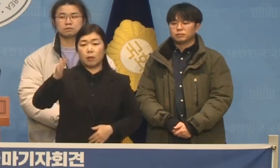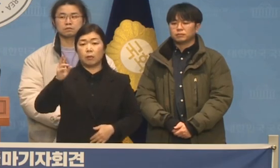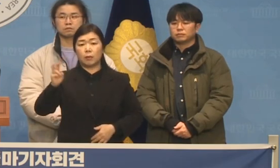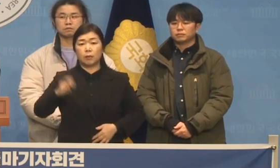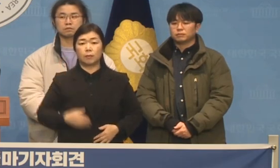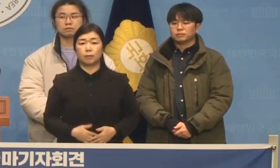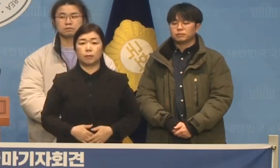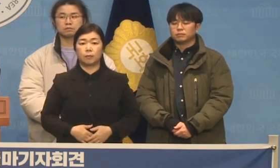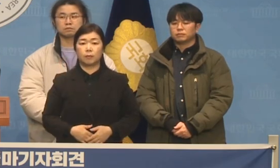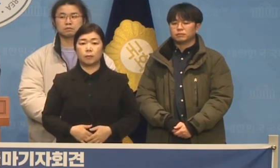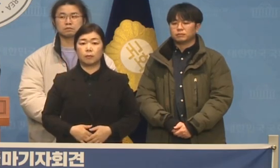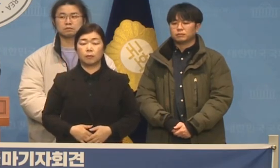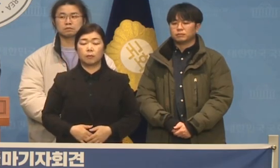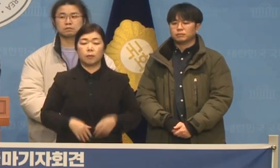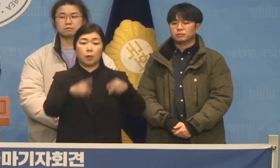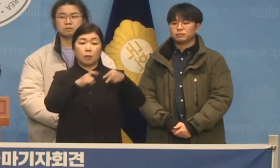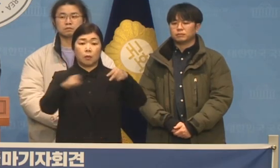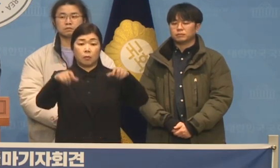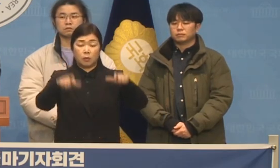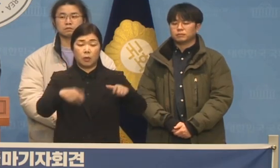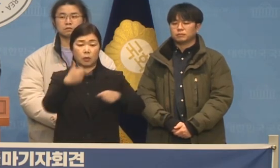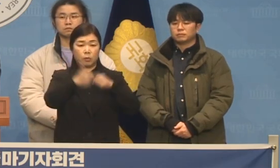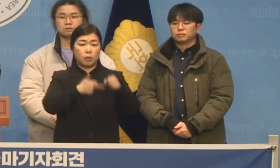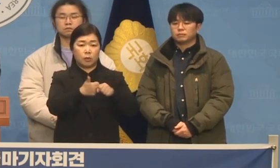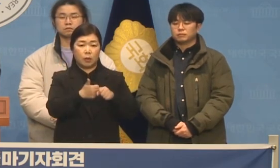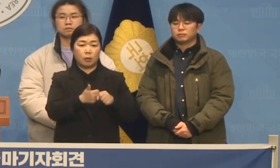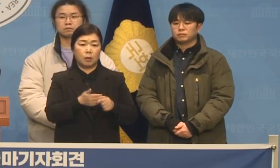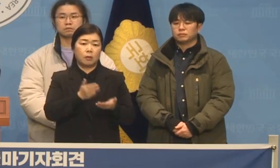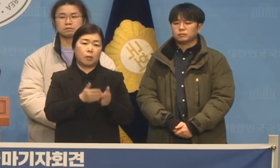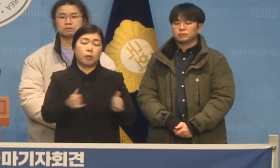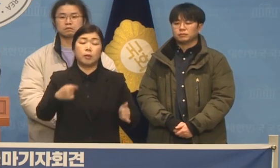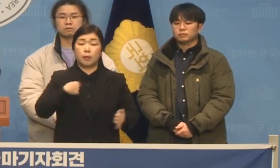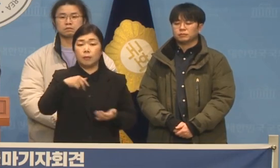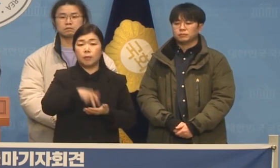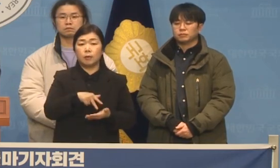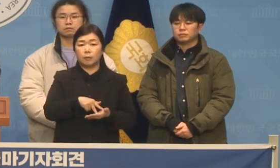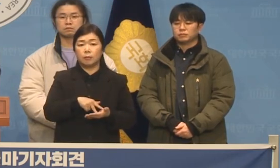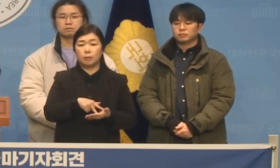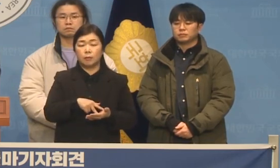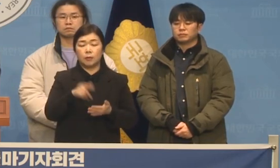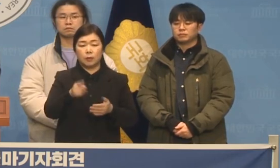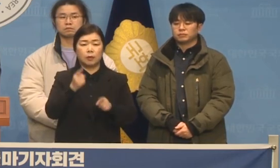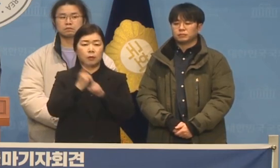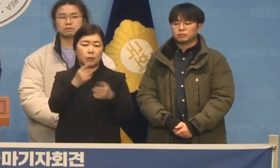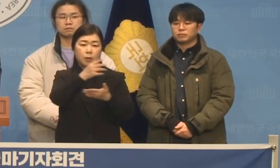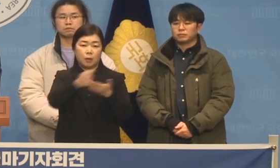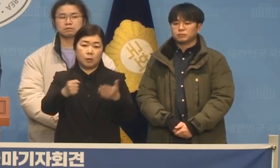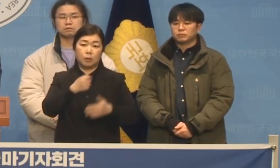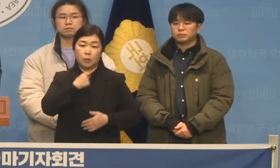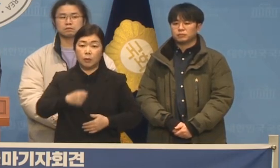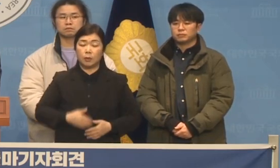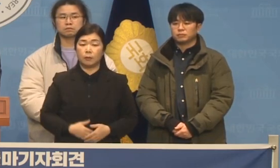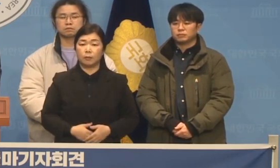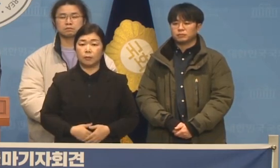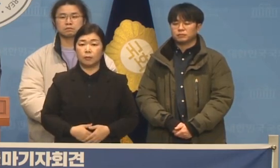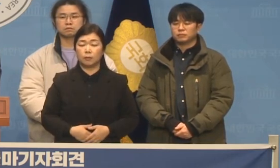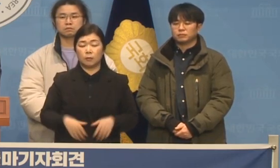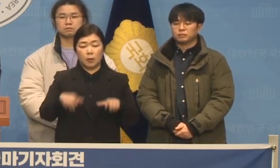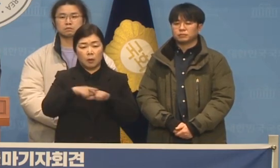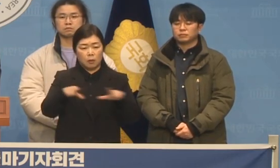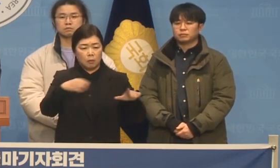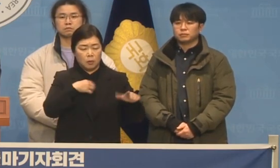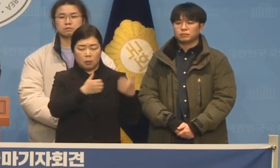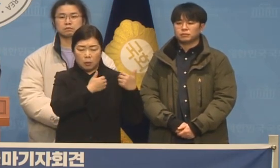서대문 17년차 민생 대변인 권지웅이 그 승리를 이끌겠습니다. 일상의 위험을